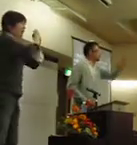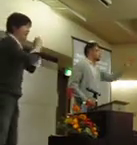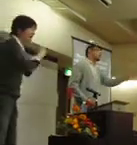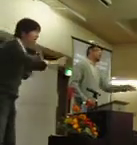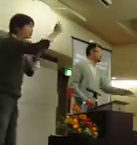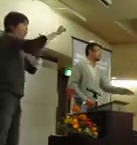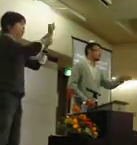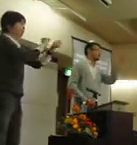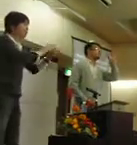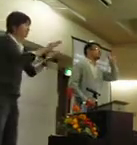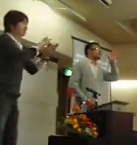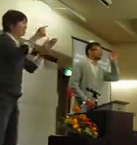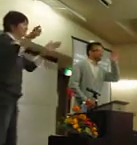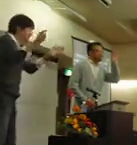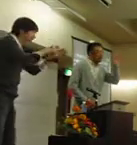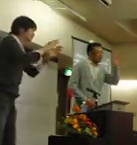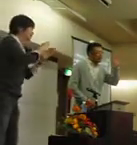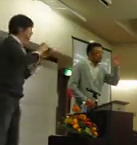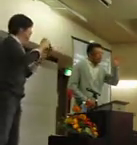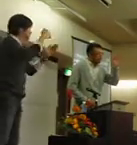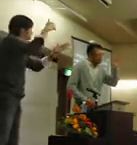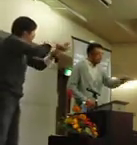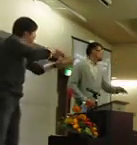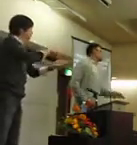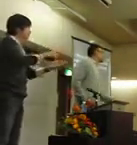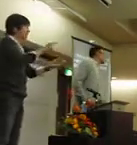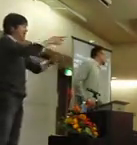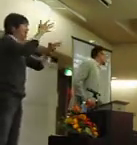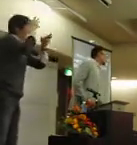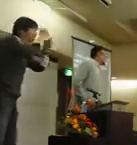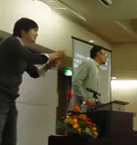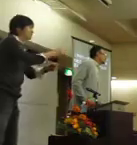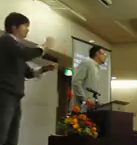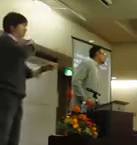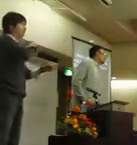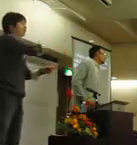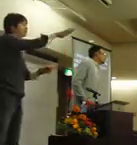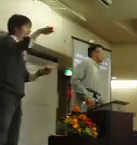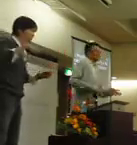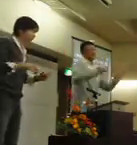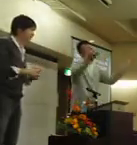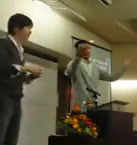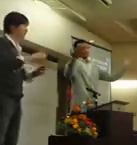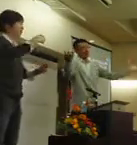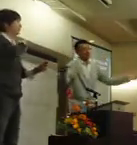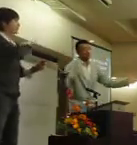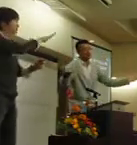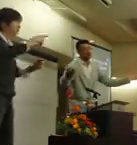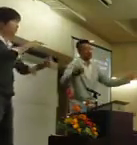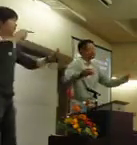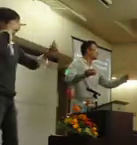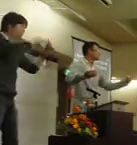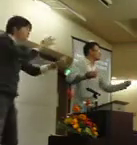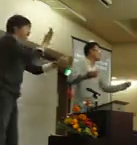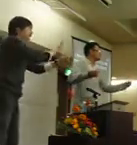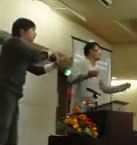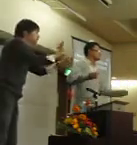滅びに至るということを信じているんですから、私たちは、私たちが殺さなく